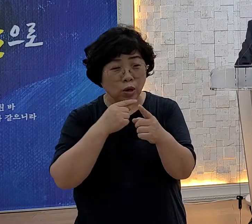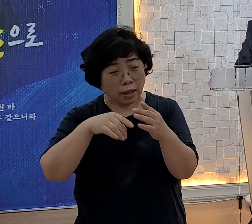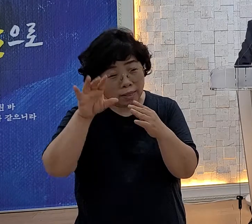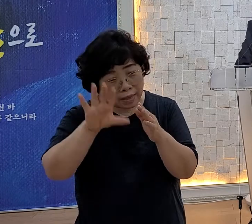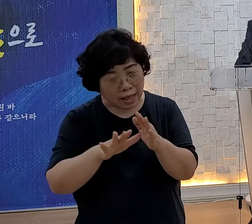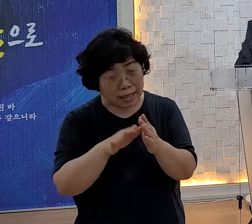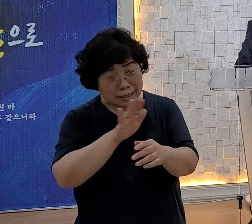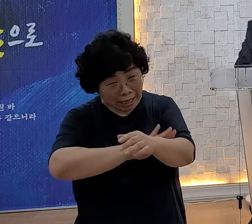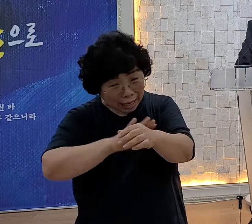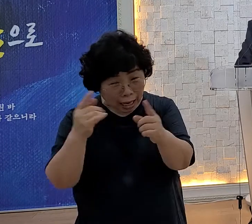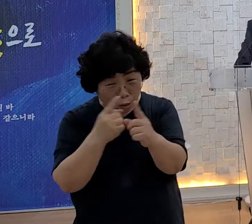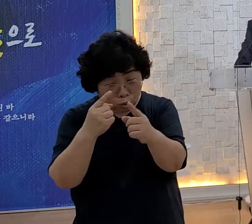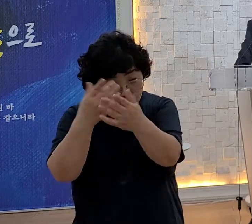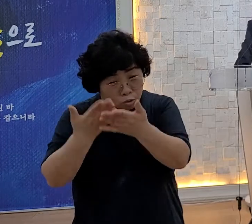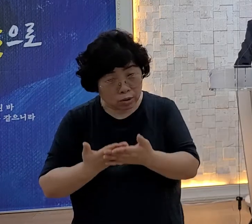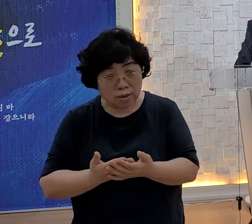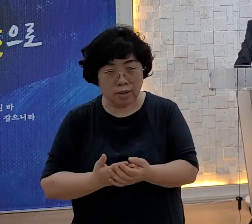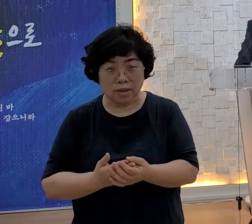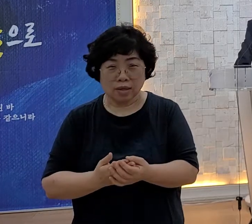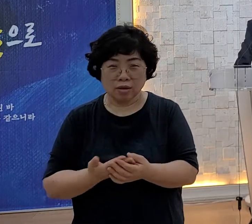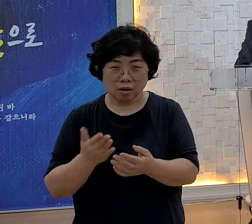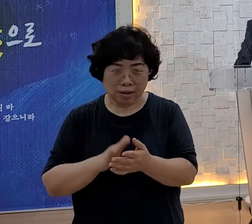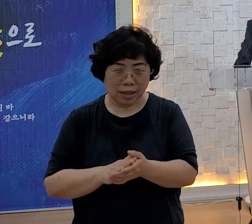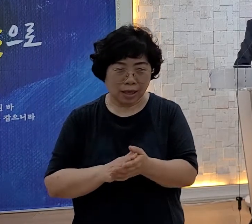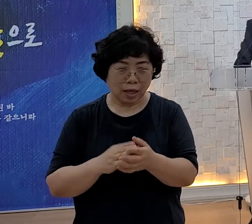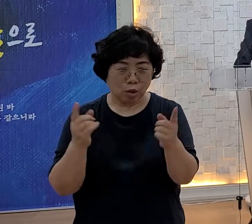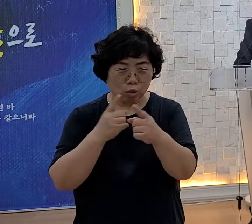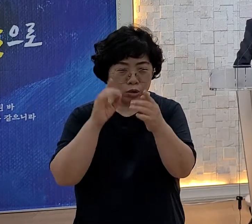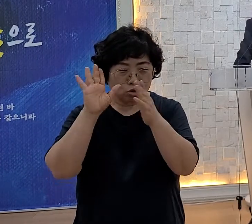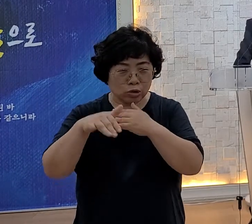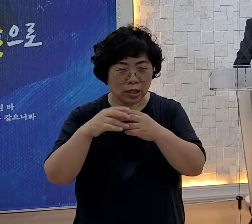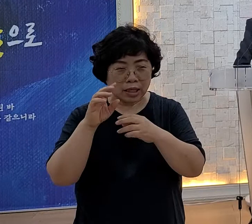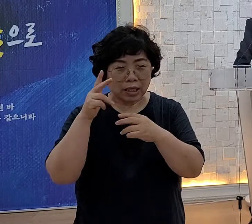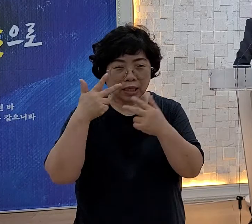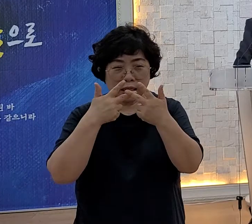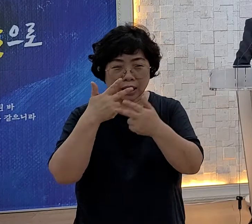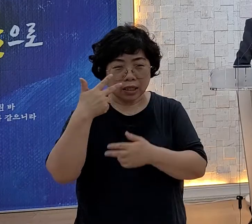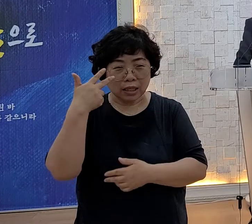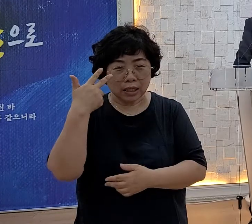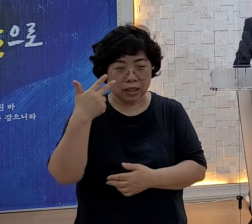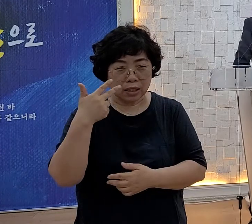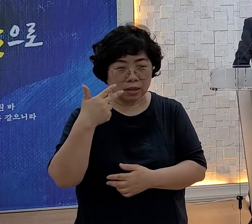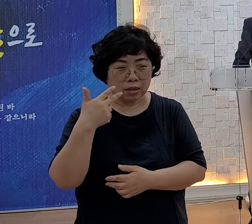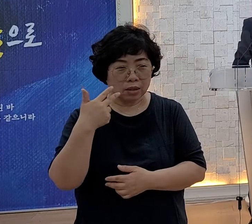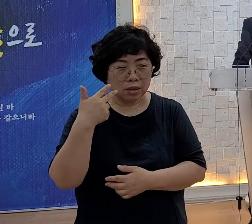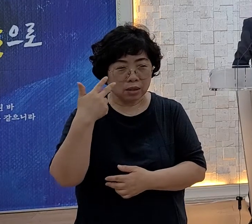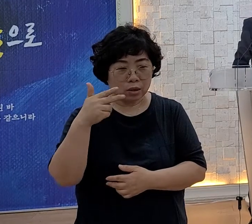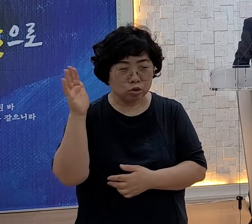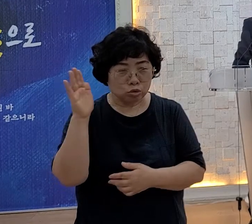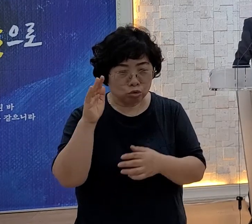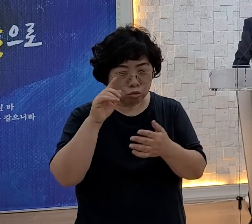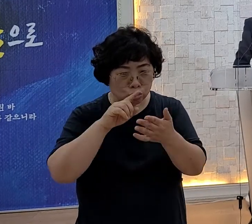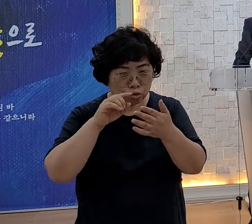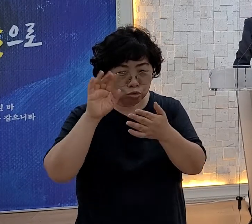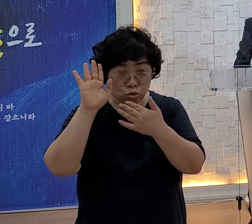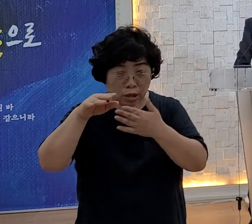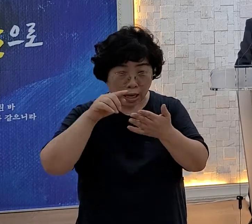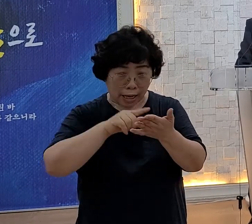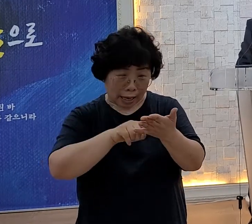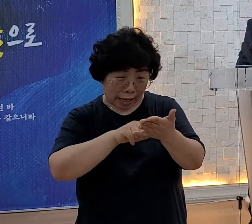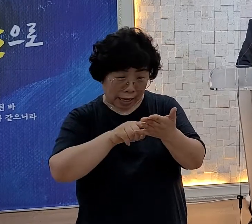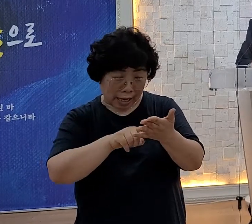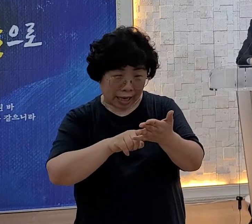그래서 그 문자를 보니까 설문조사에 참여해주면 좋겠다. 이런 문자가 와서 클릭을 해보니까